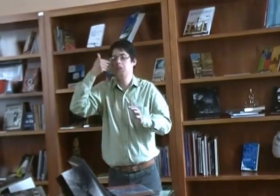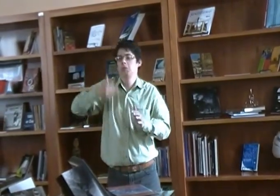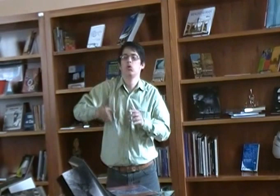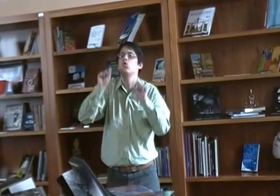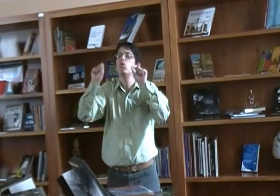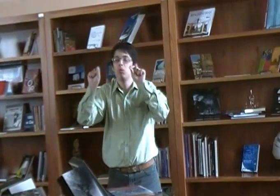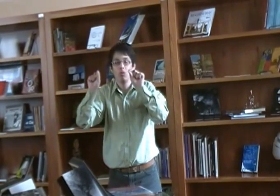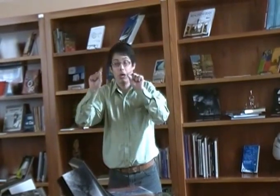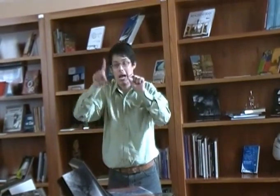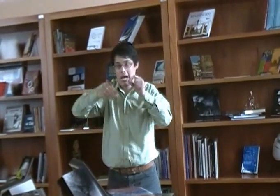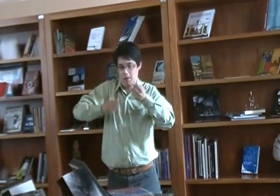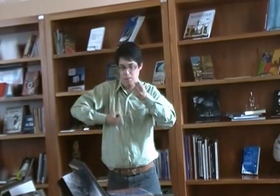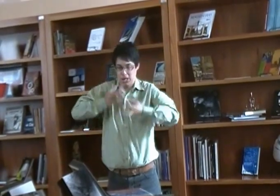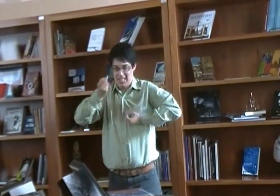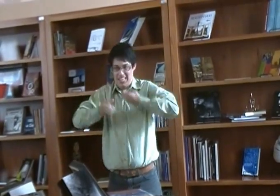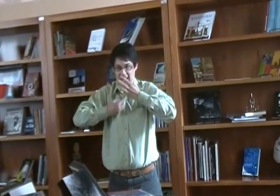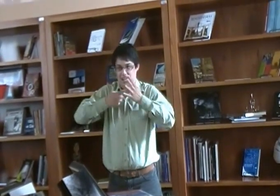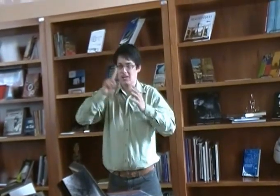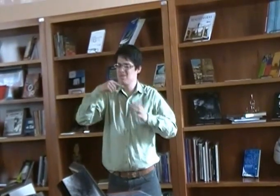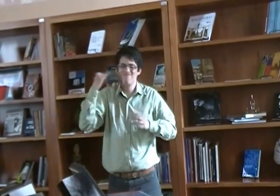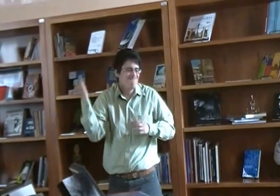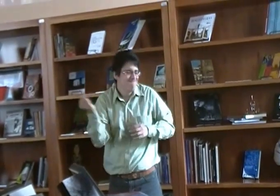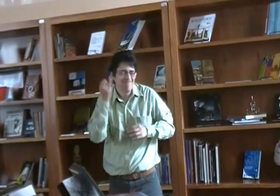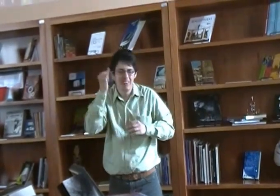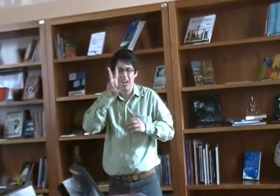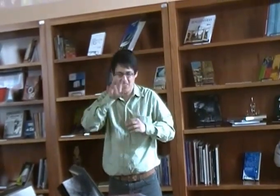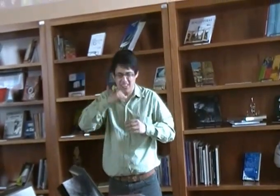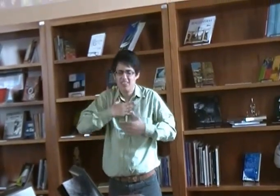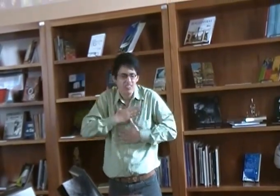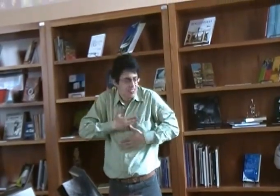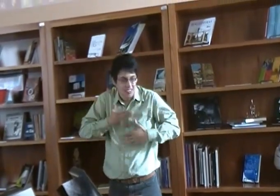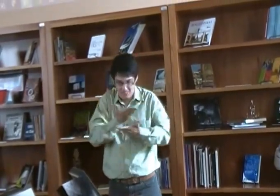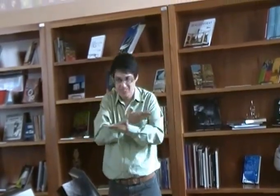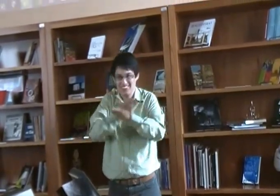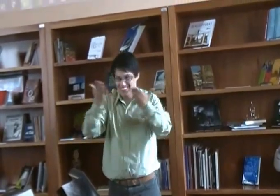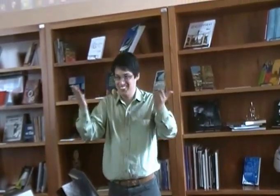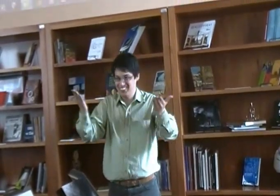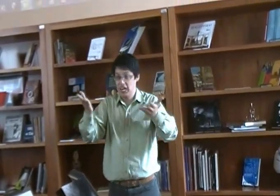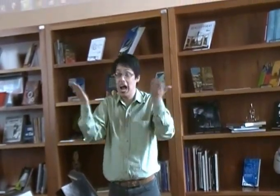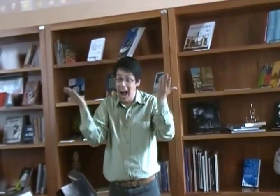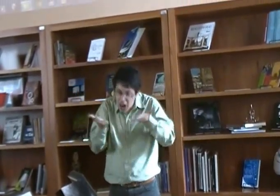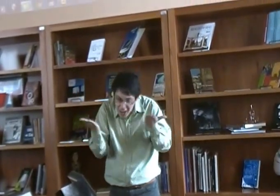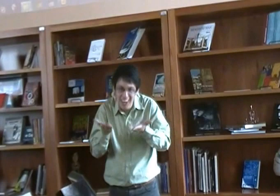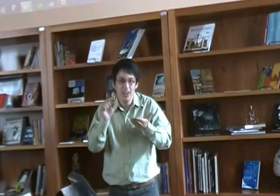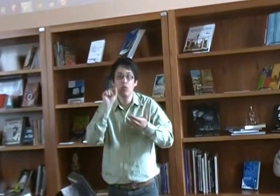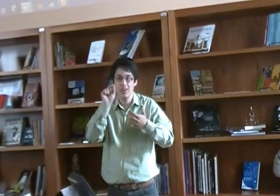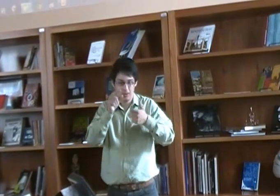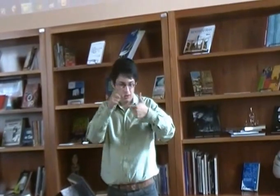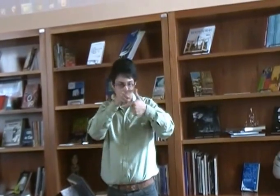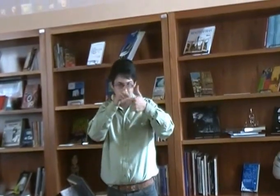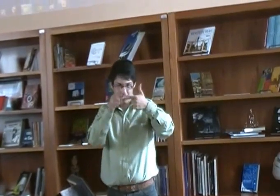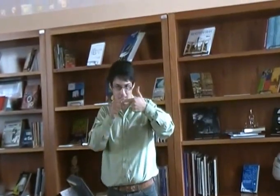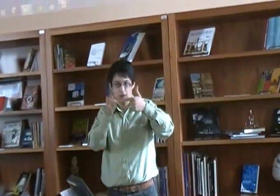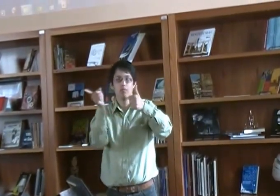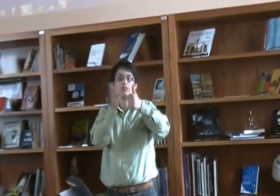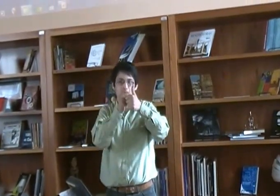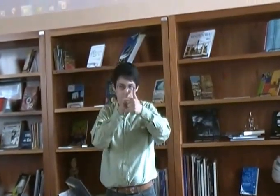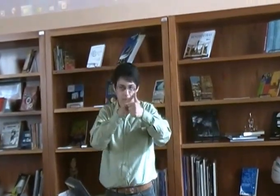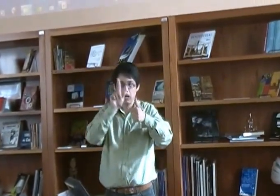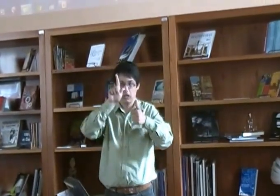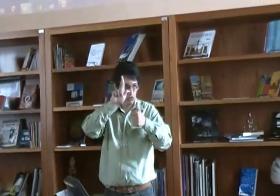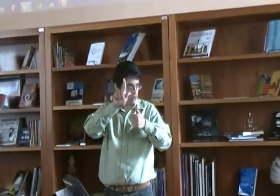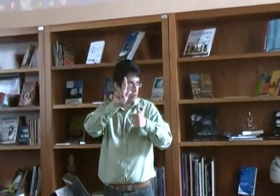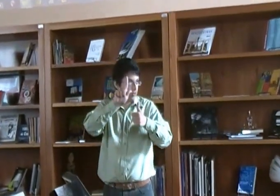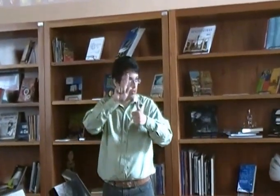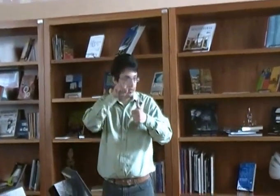Não, eu quero mostrar o que agora? Eu vou mostrar então poesia em libras. Isso é muito importante, que se sintam muito